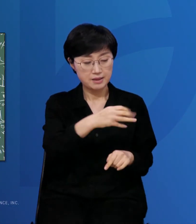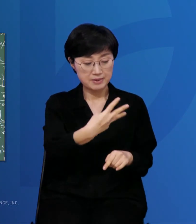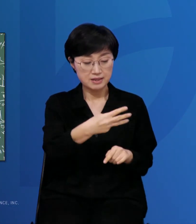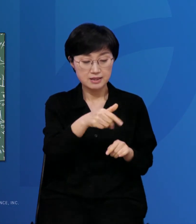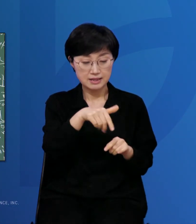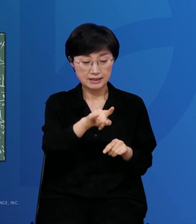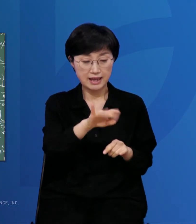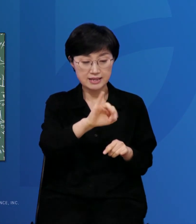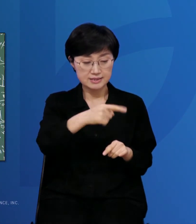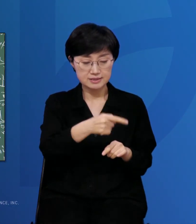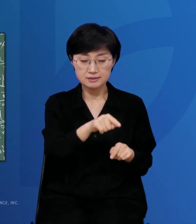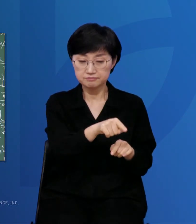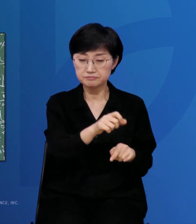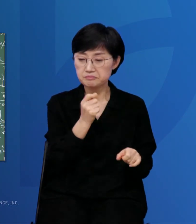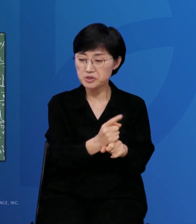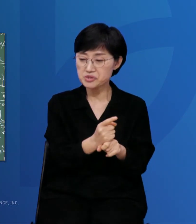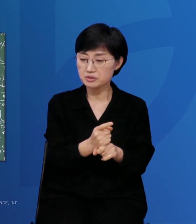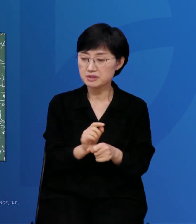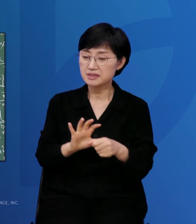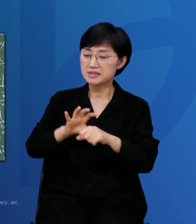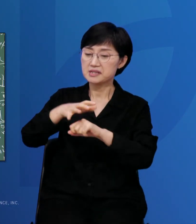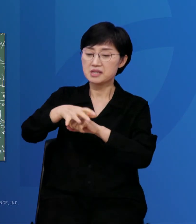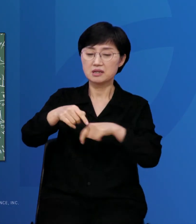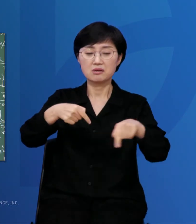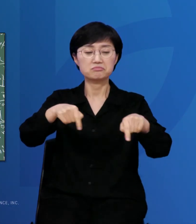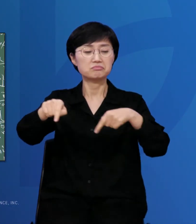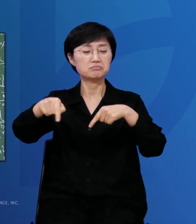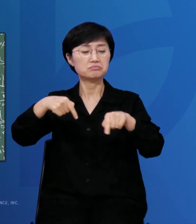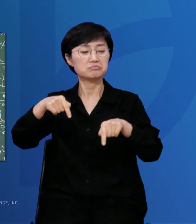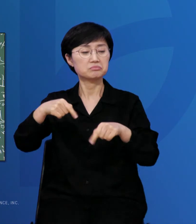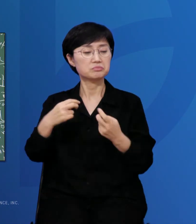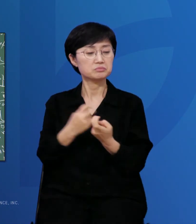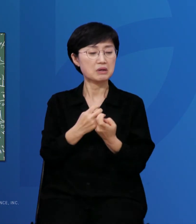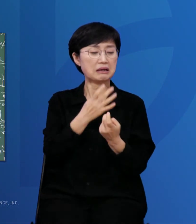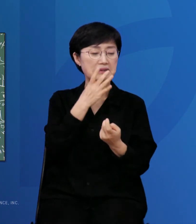세계를 움직이고 안 가고 움직이는요. 이걸 준비해달라.